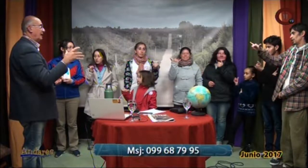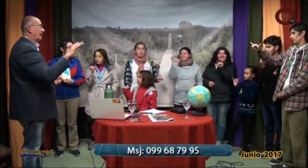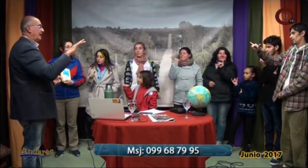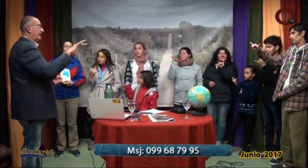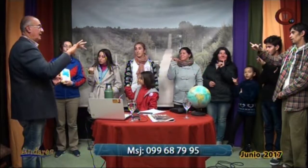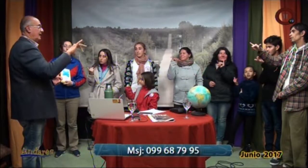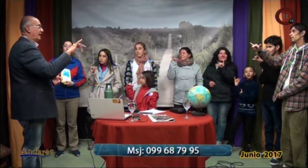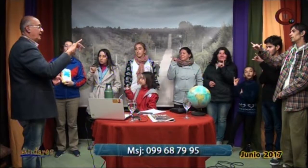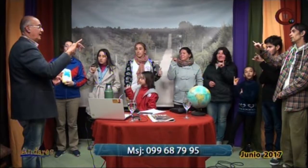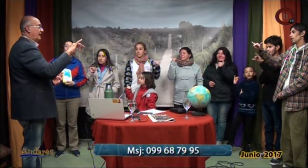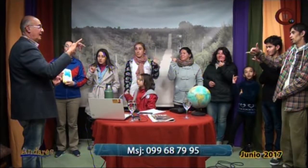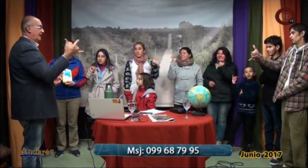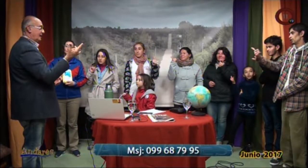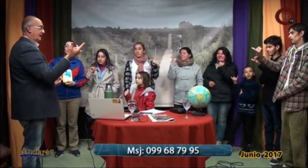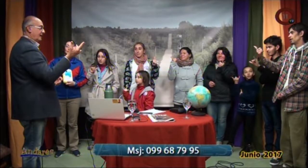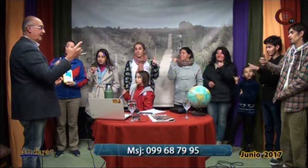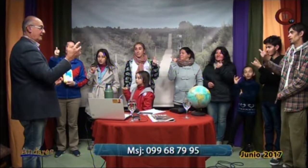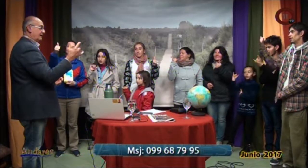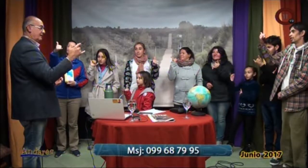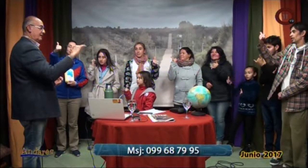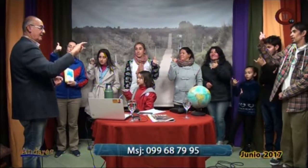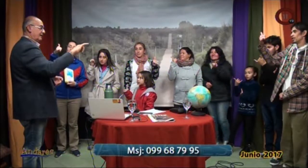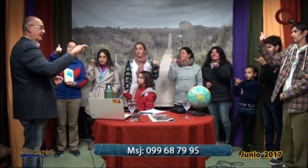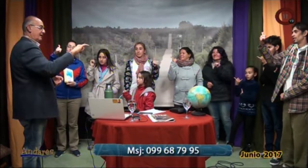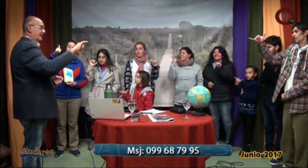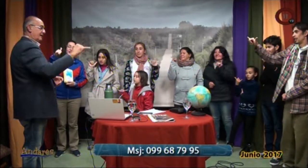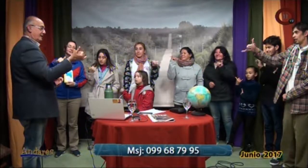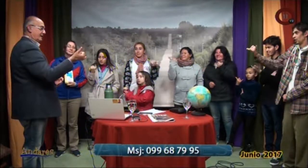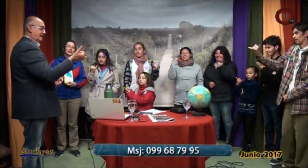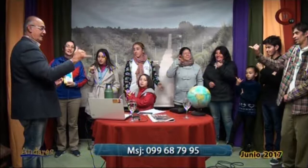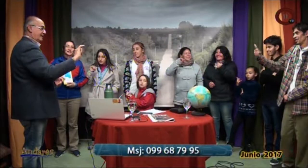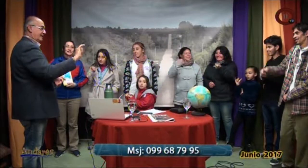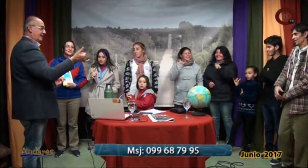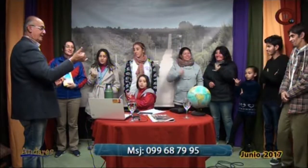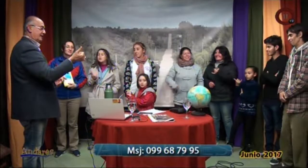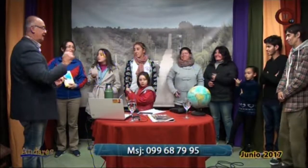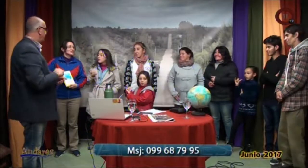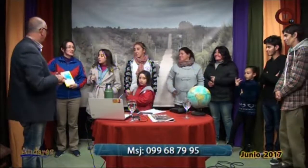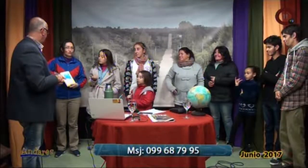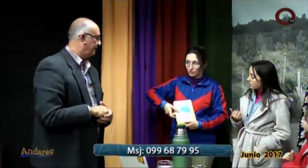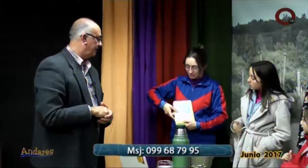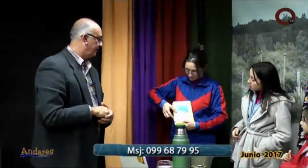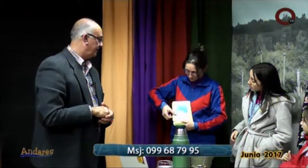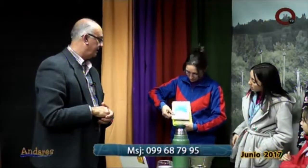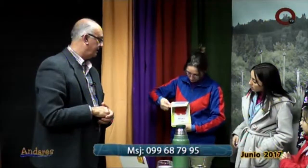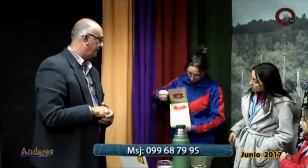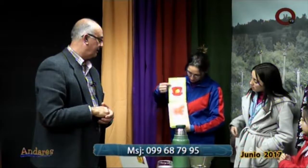Así Como teléfono No Ahí Ahí Ahí Ahí Así